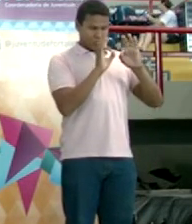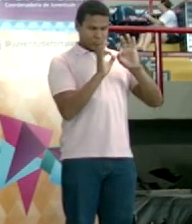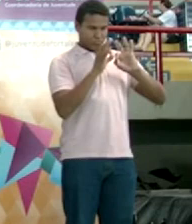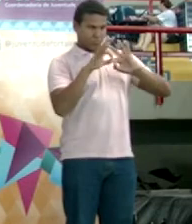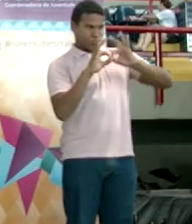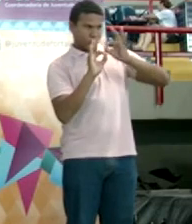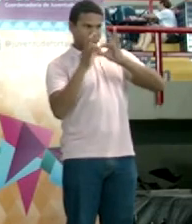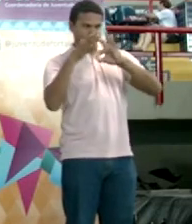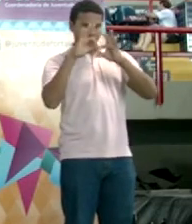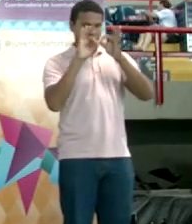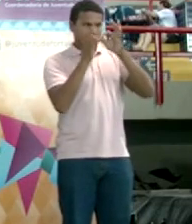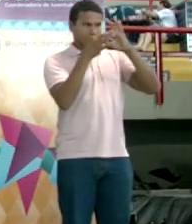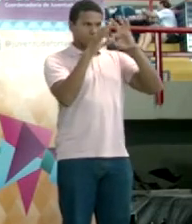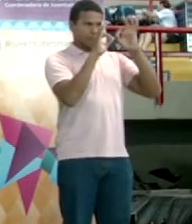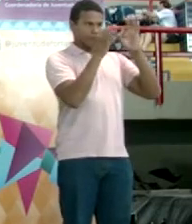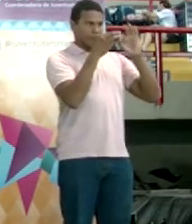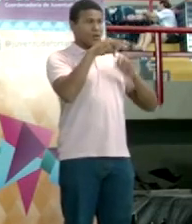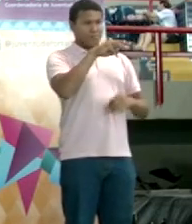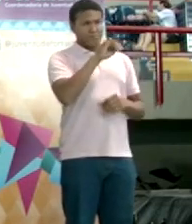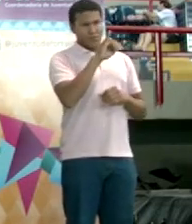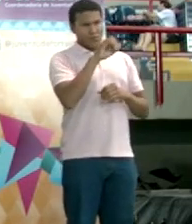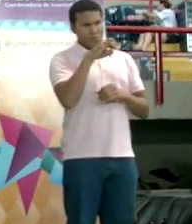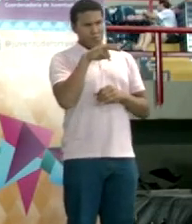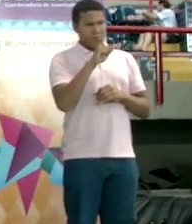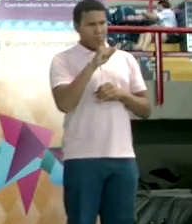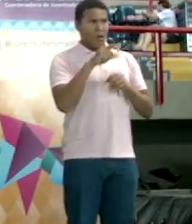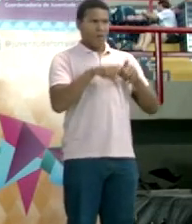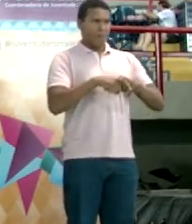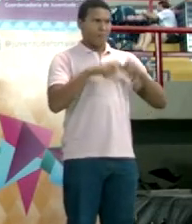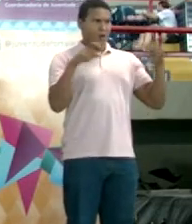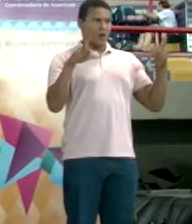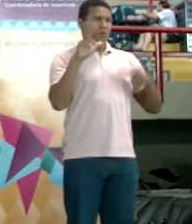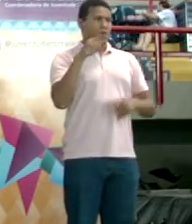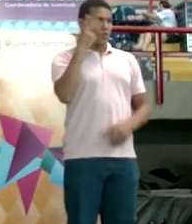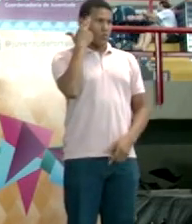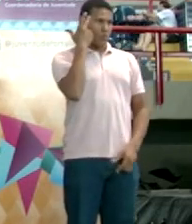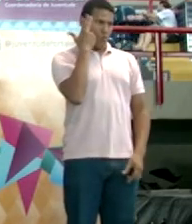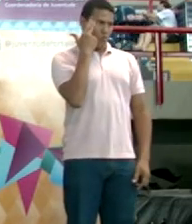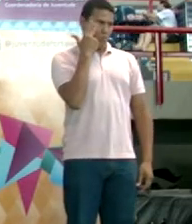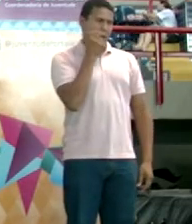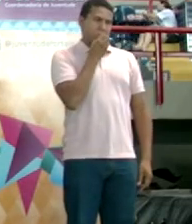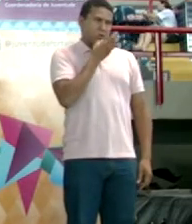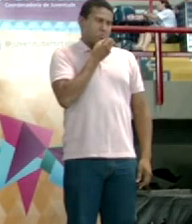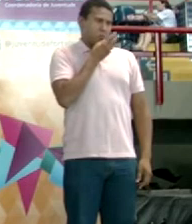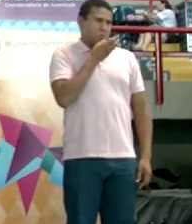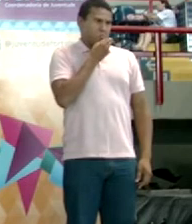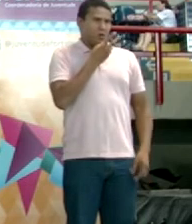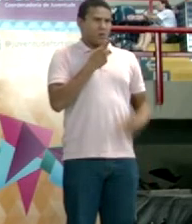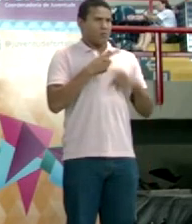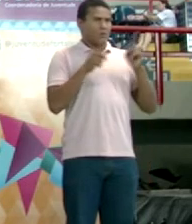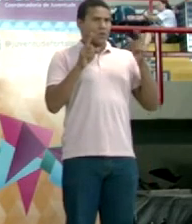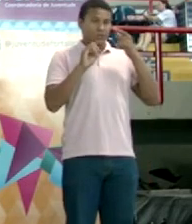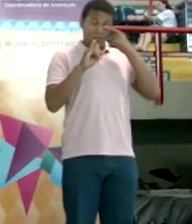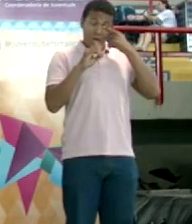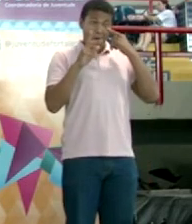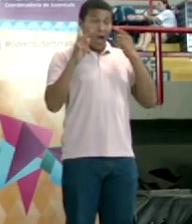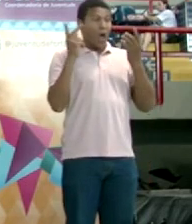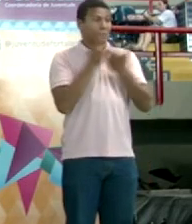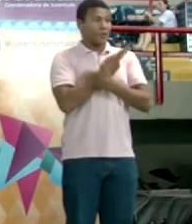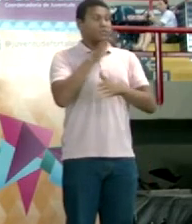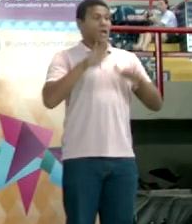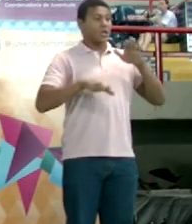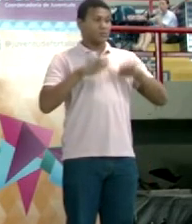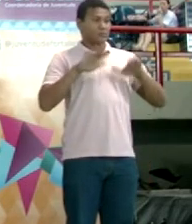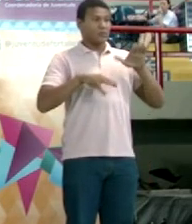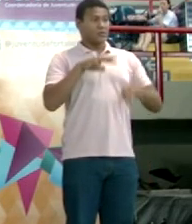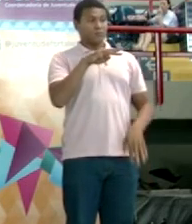mioma, ele tende a ser benigno, mas se existe histórico da família, casos de neoplasia, pode ocorrer miomas malignos, tá